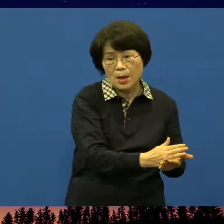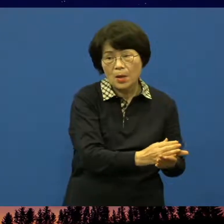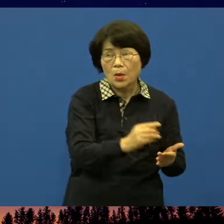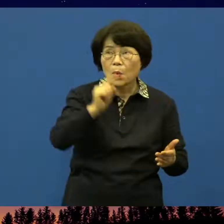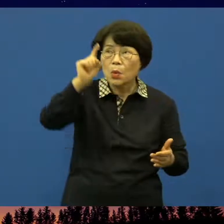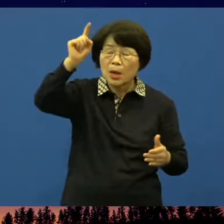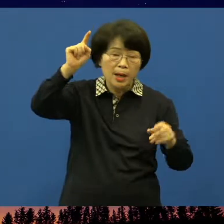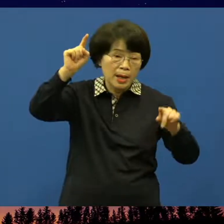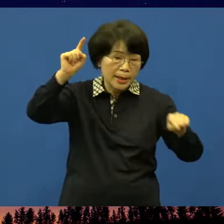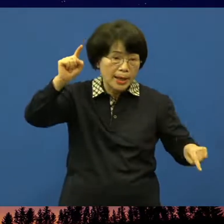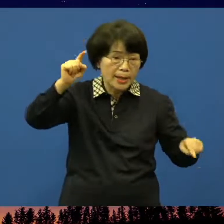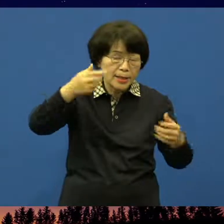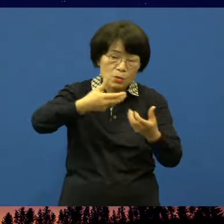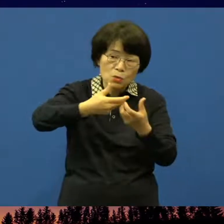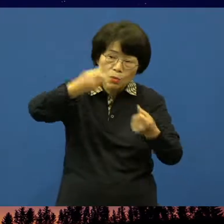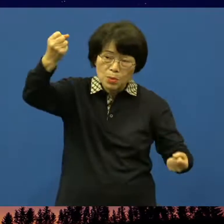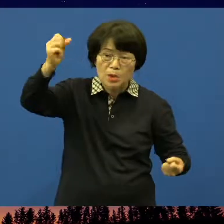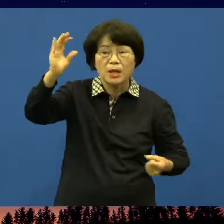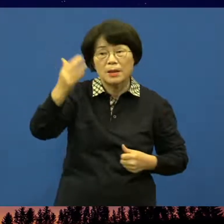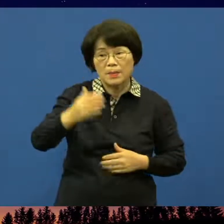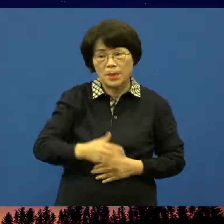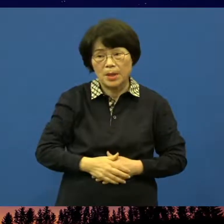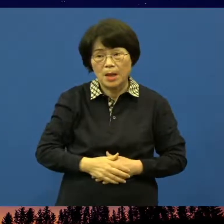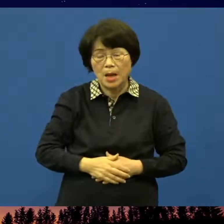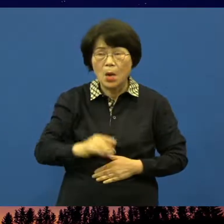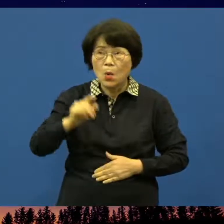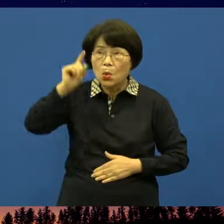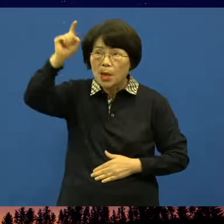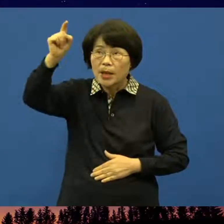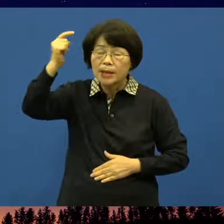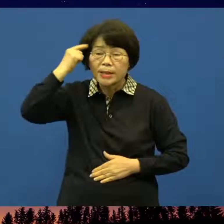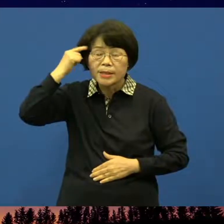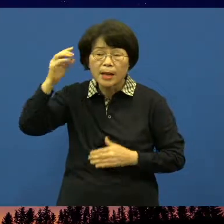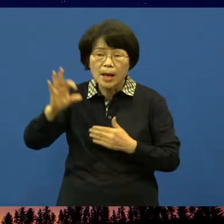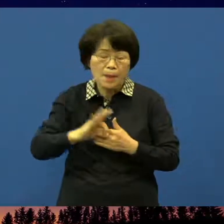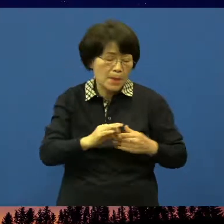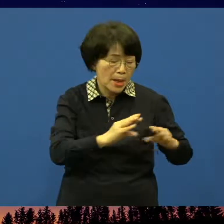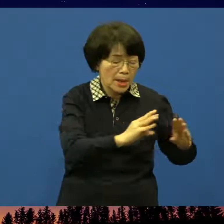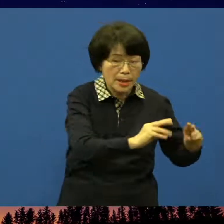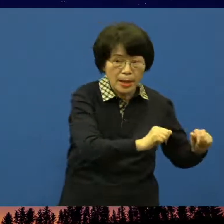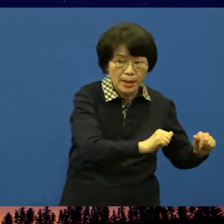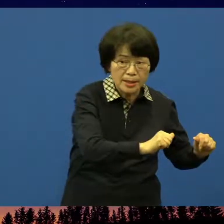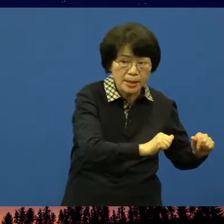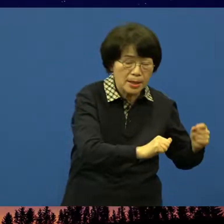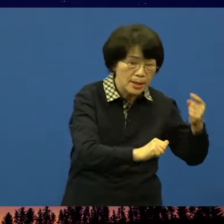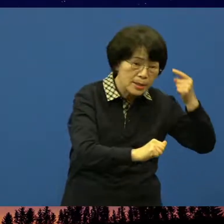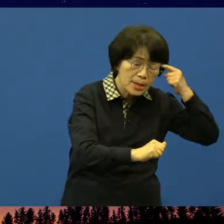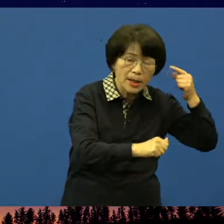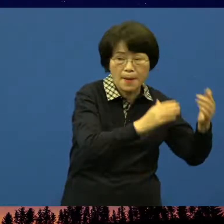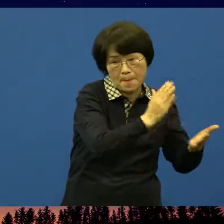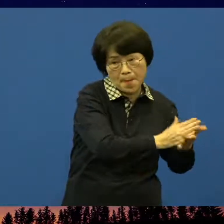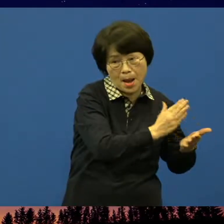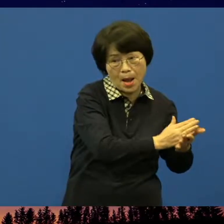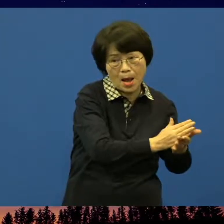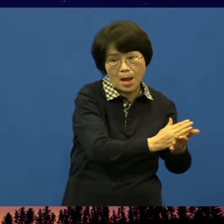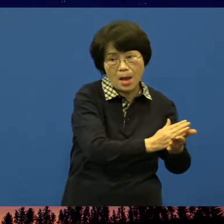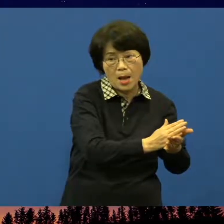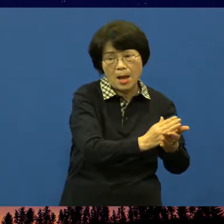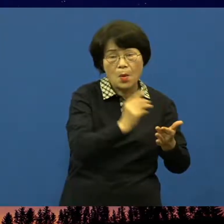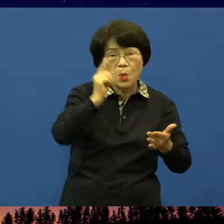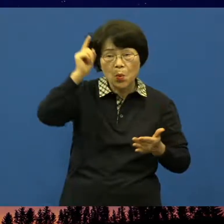것을 구별을 해야 된다는 거예요. 위의 것을 생각하면 땅의 것을 생각하지 않을 수 있죠. 위의 것을